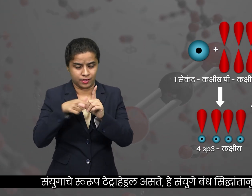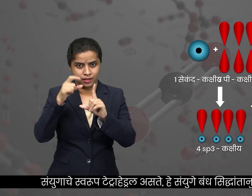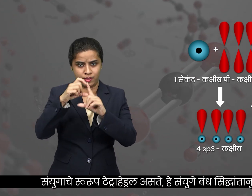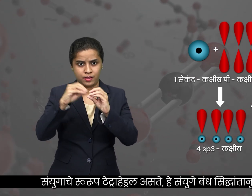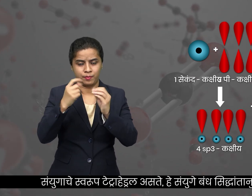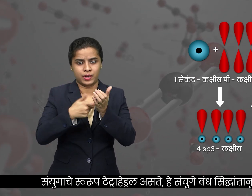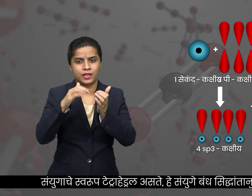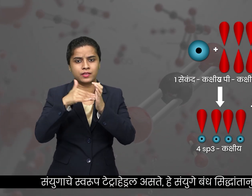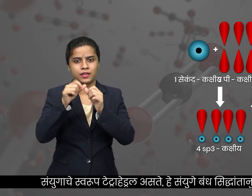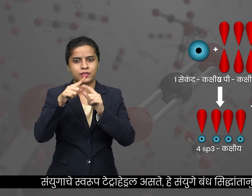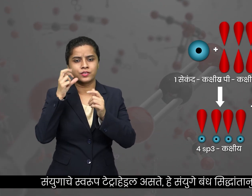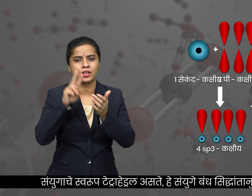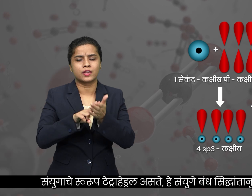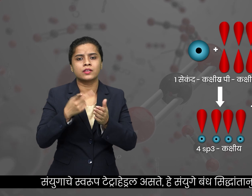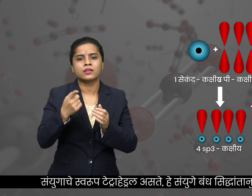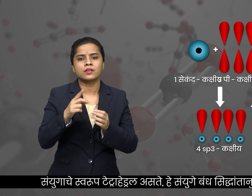स्पष्ट होते।